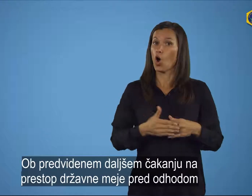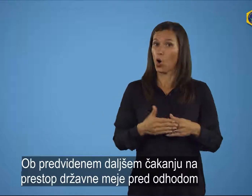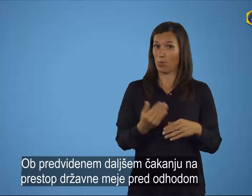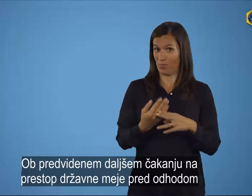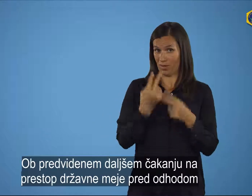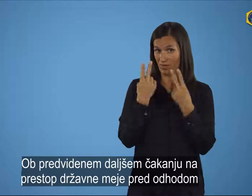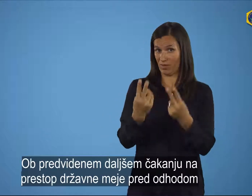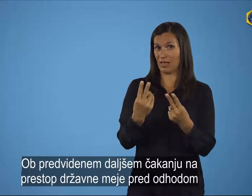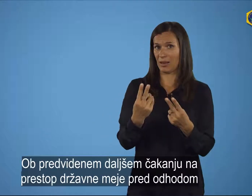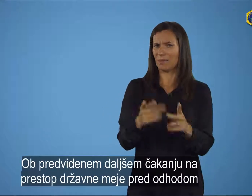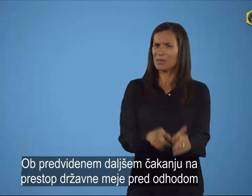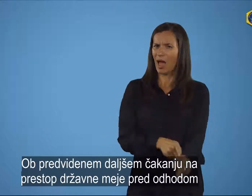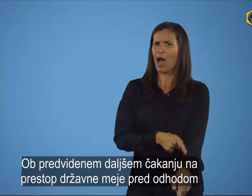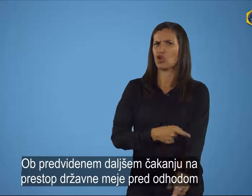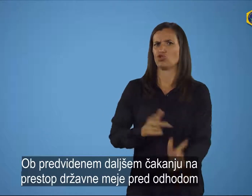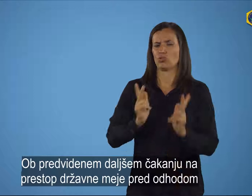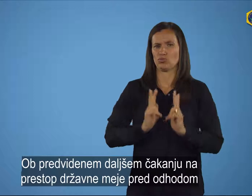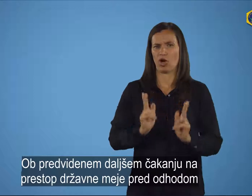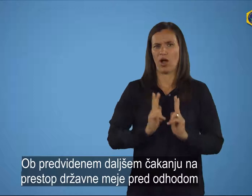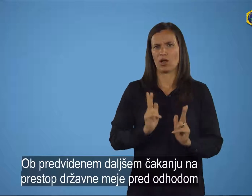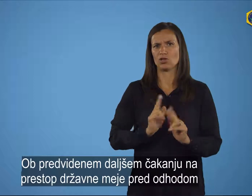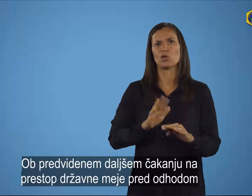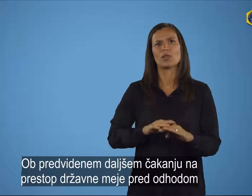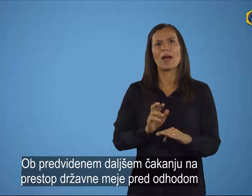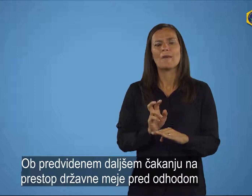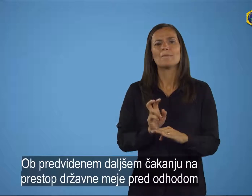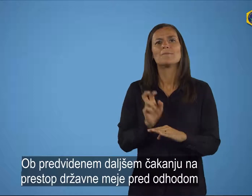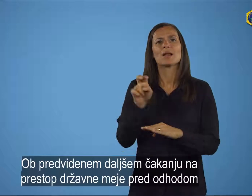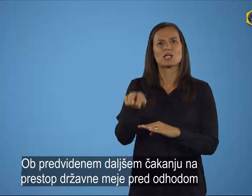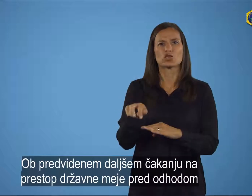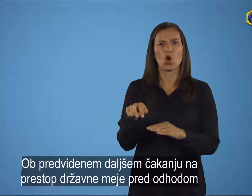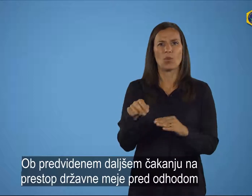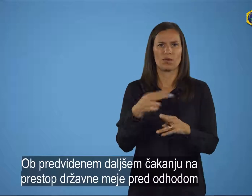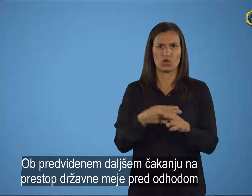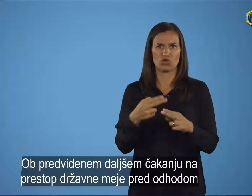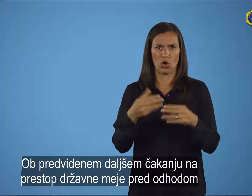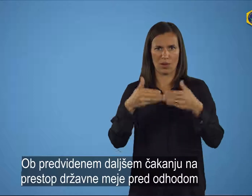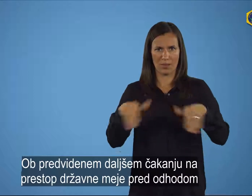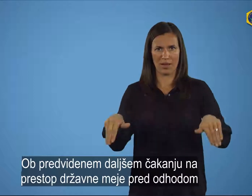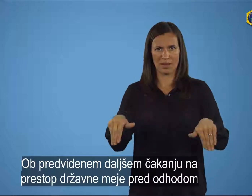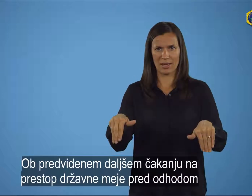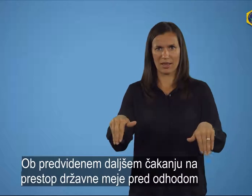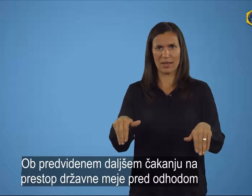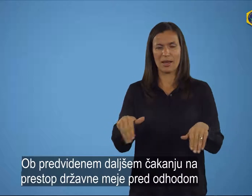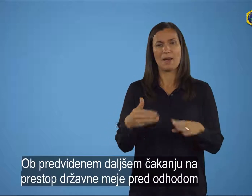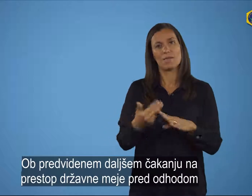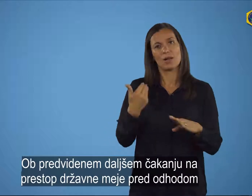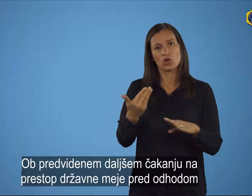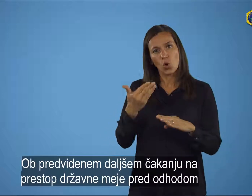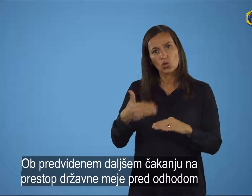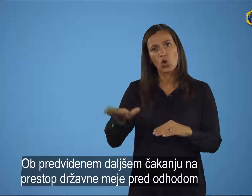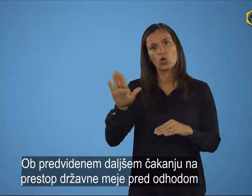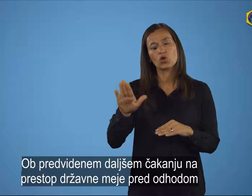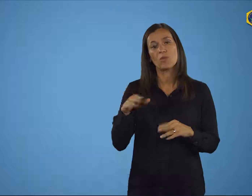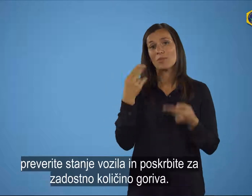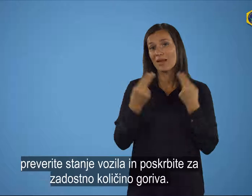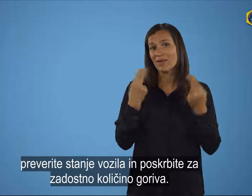Ob predvidenem daljšem čakanju na prestop državne meje pred odhodom preverite stanje vozila in poskrbite